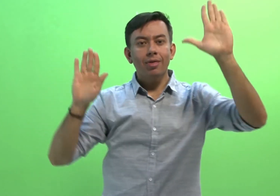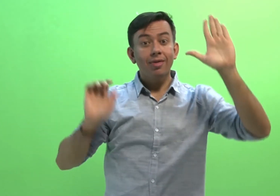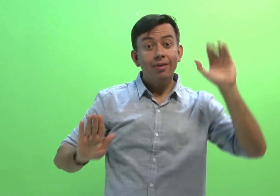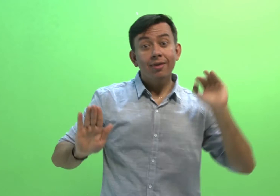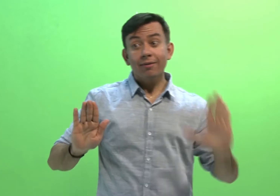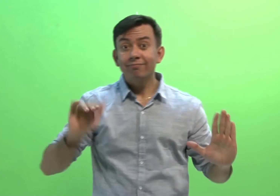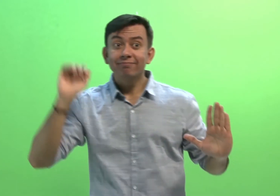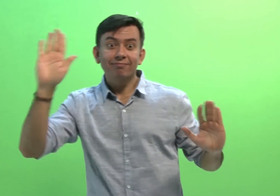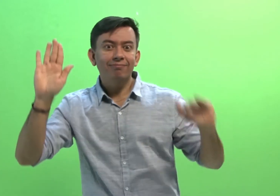mímica,